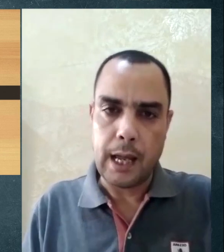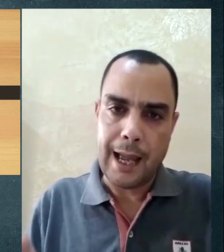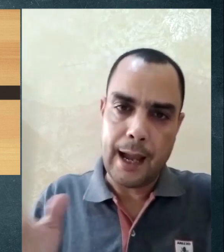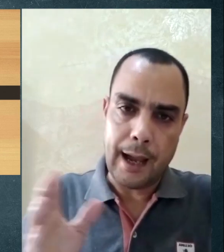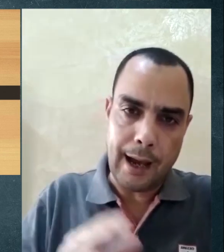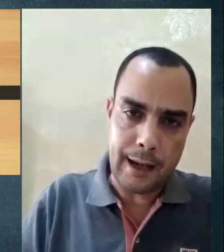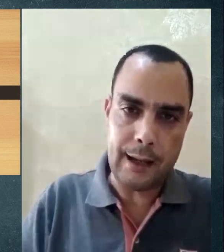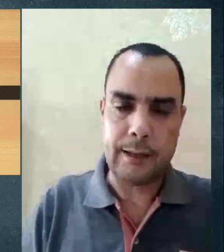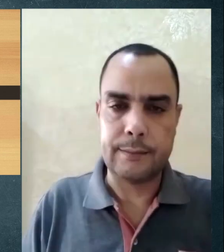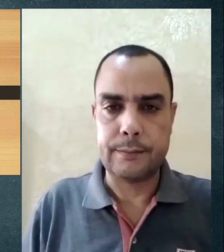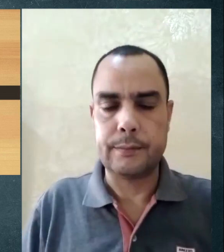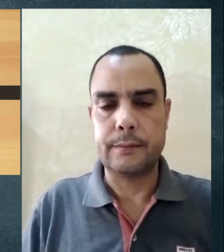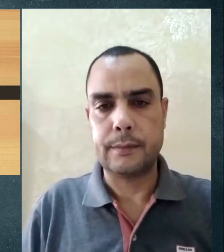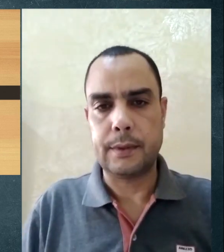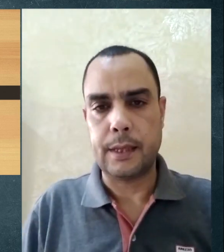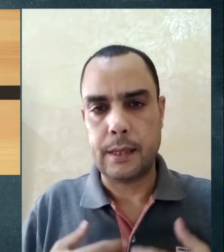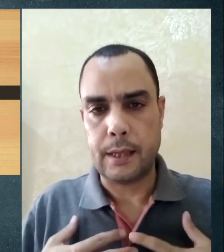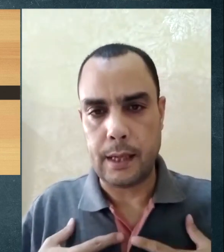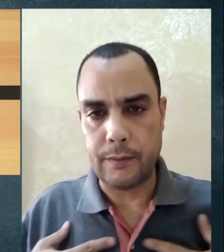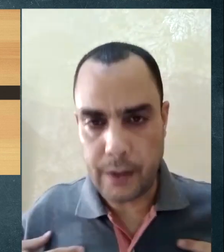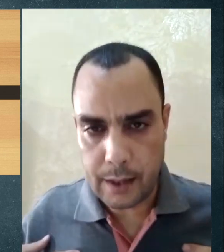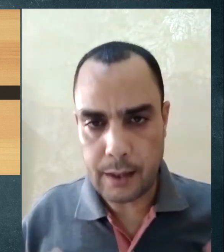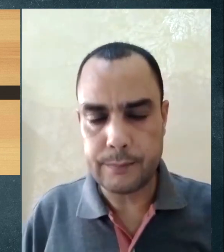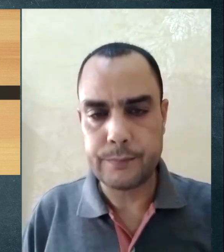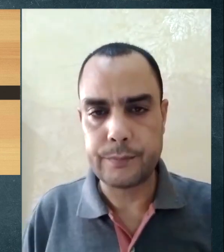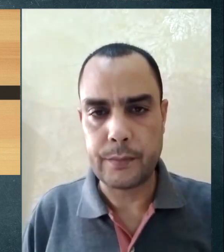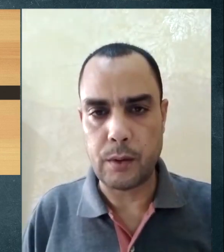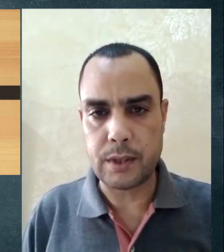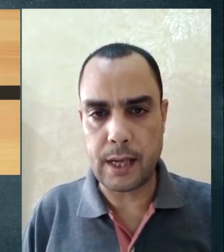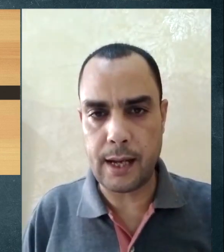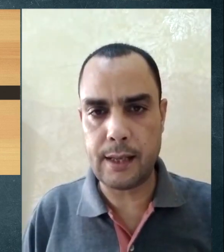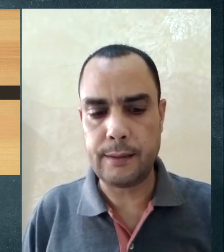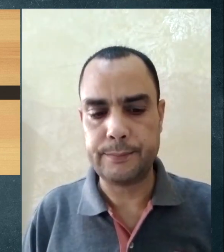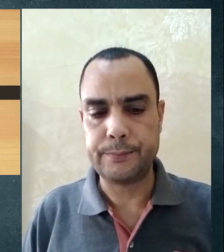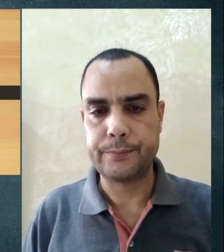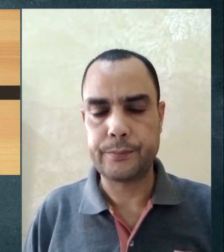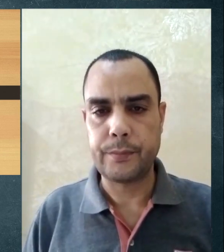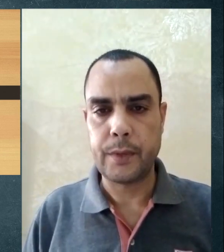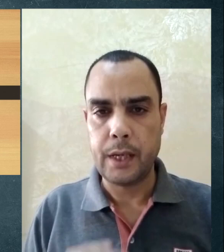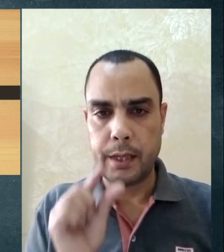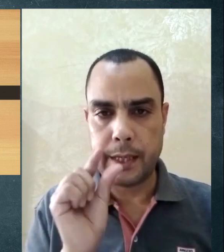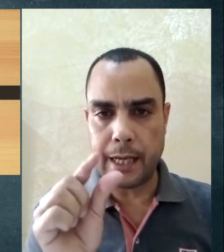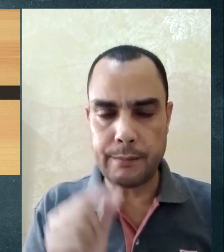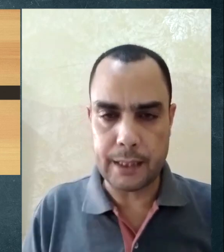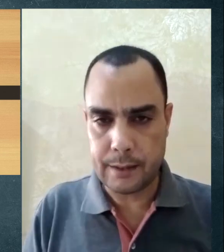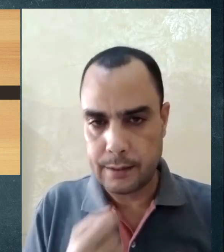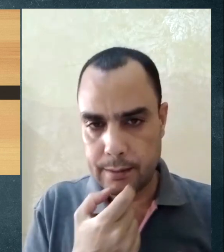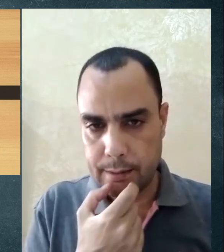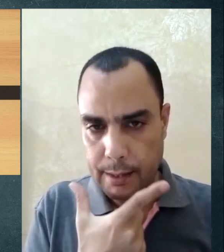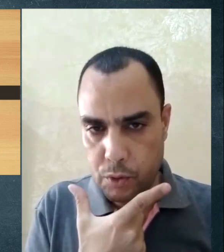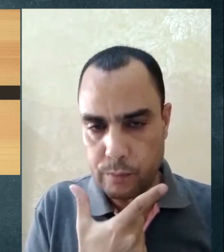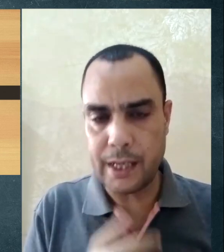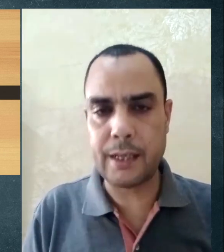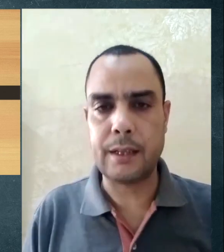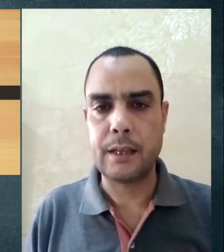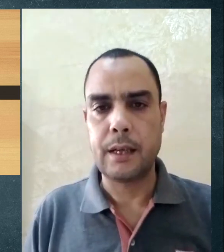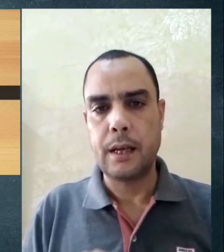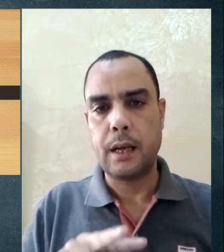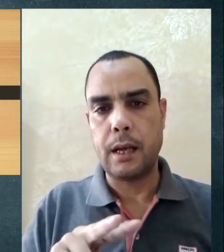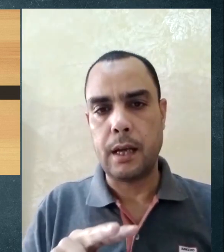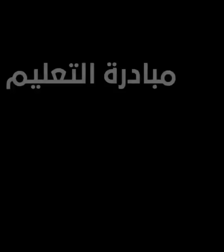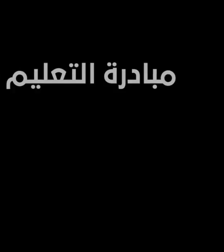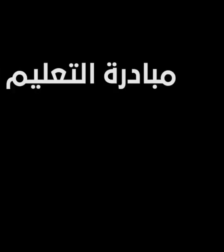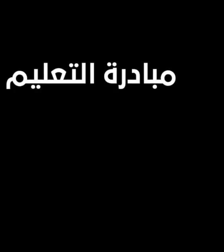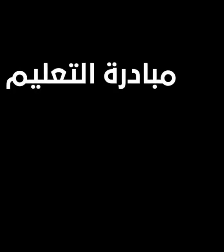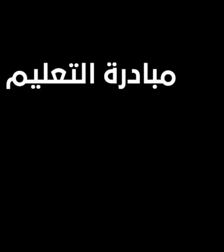تدل على الفرح أو السعادة. كلمة تبسمان